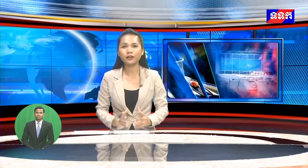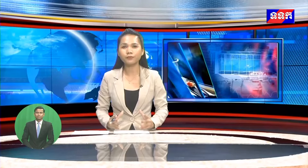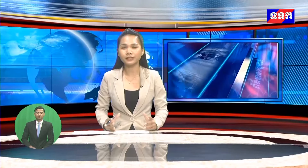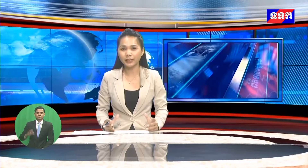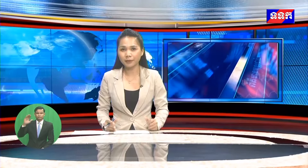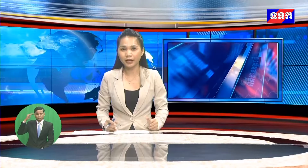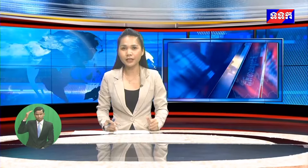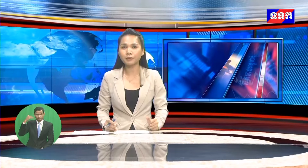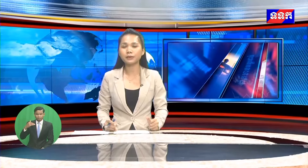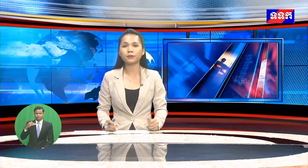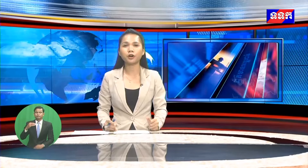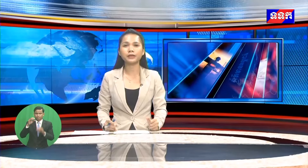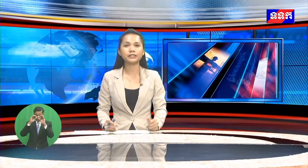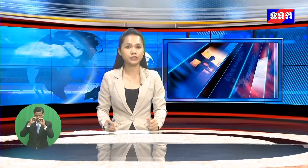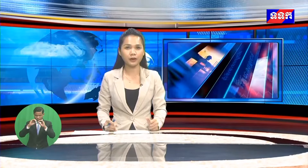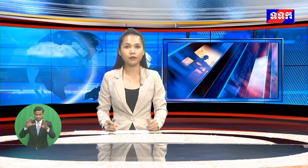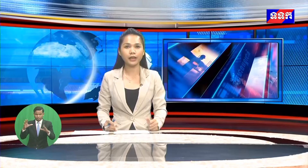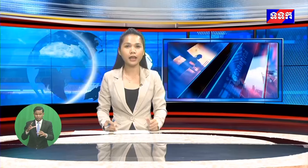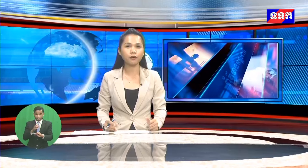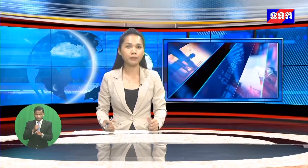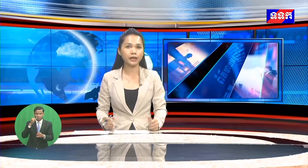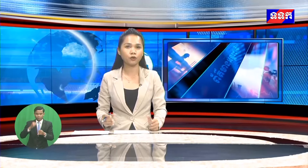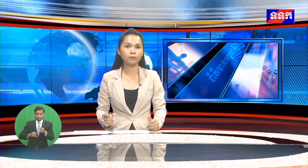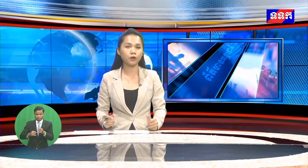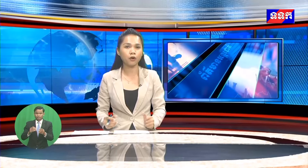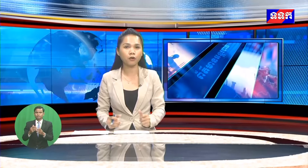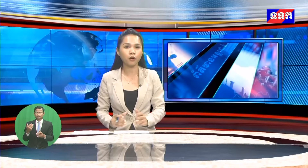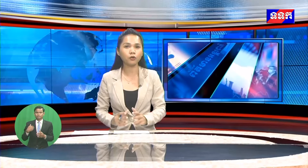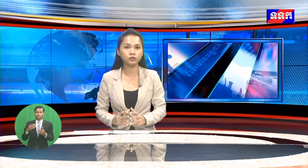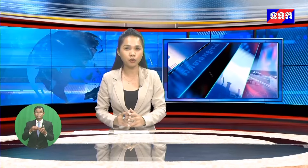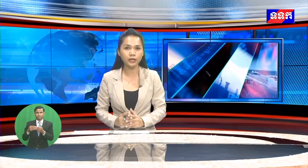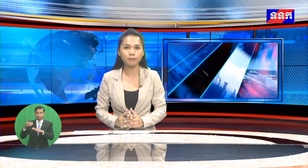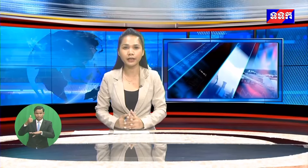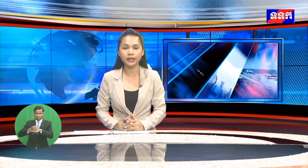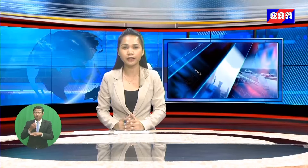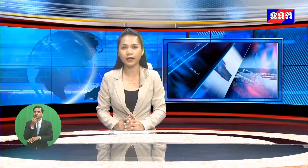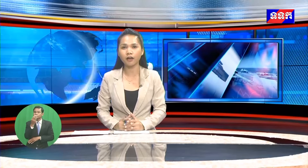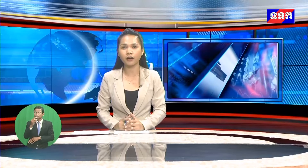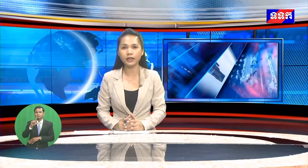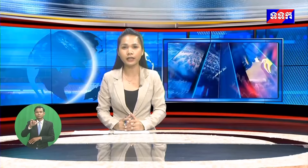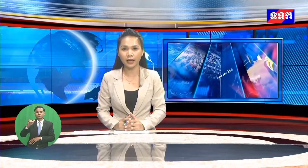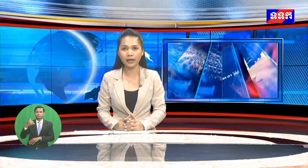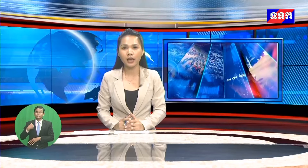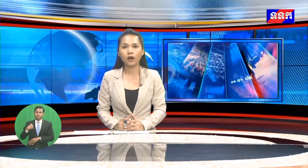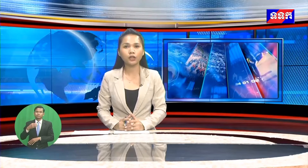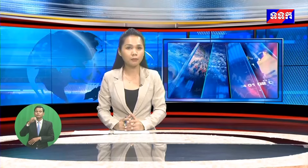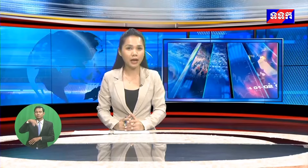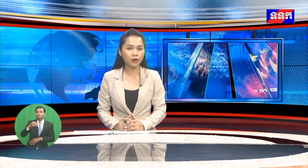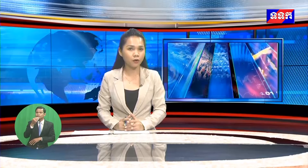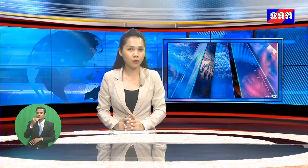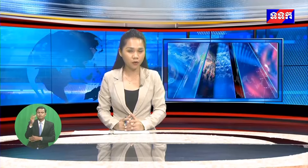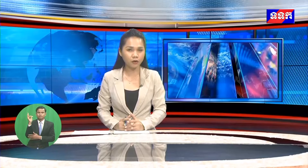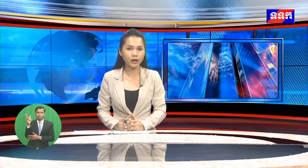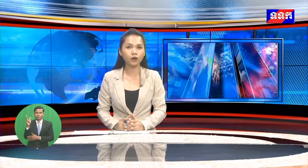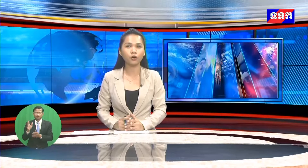នៅកិច្ចជាទីក្រុមនឹងជាទីមេត្រីយើងបានបញ្ចប់ព័ត៌មានជាចុងក្រោយនេះដែរដោយមេដឹកនាំក្រុងហុងកុងលោកចុនលីបាននិយាយនៅថ្ងៃអង្គារនេះថារដ្ឋ